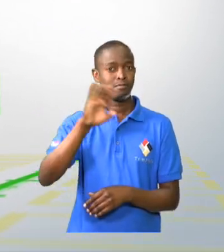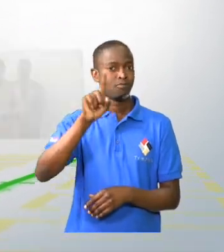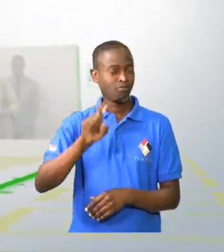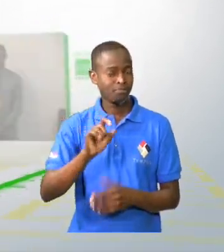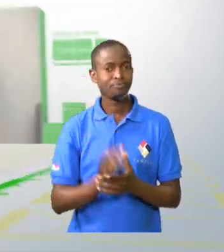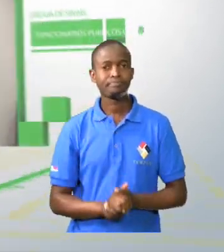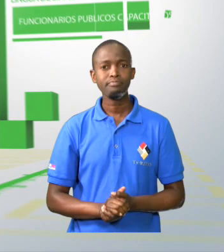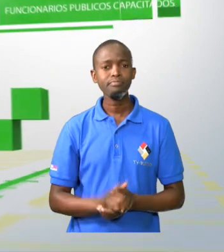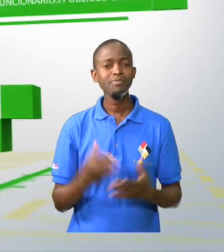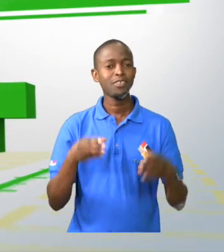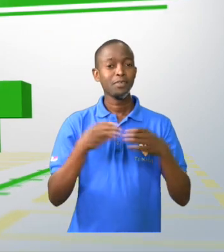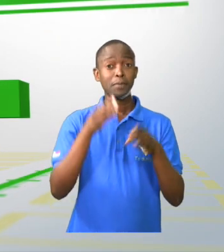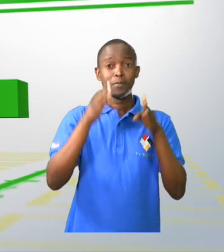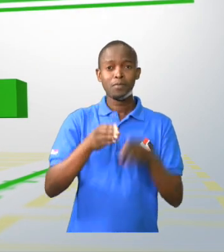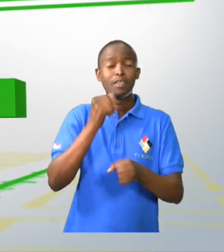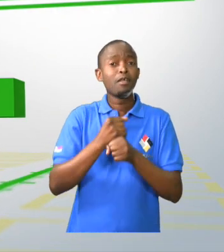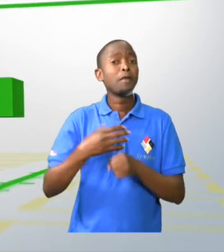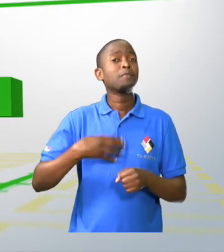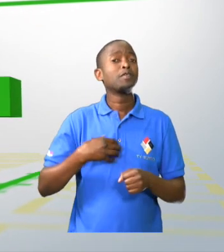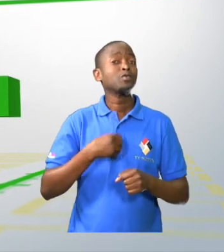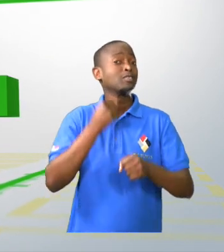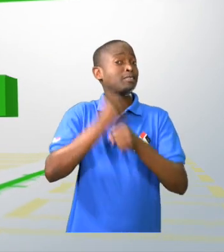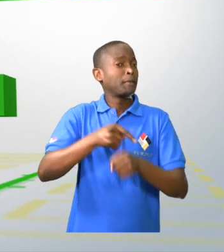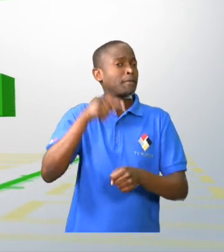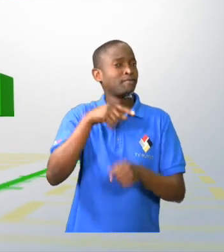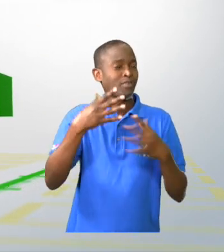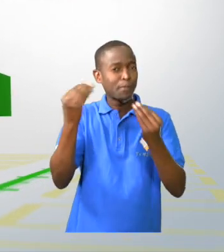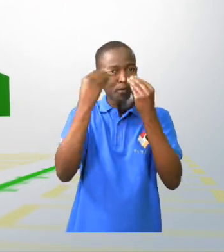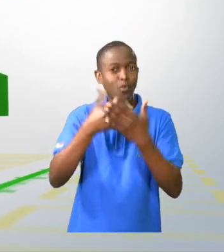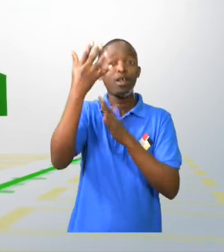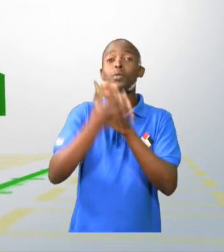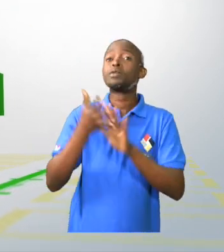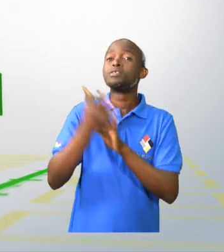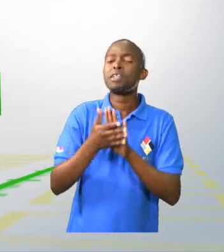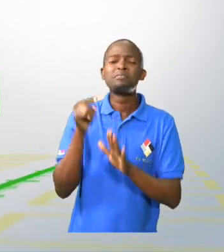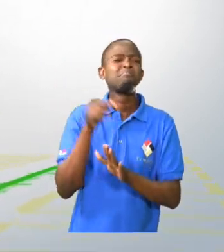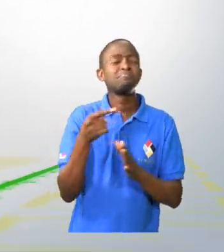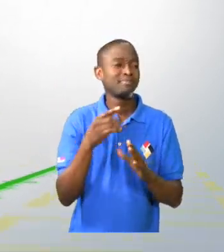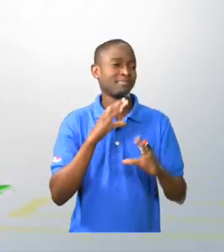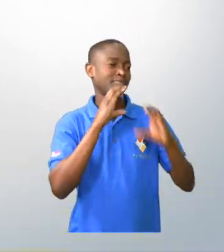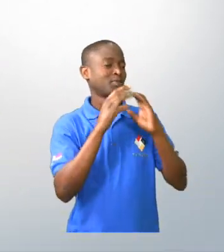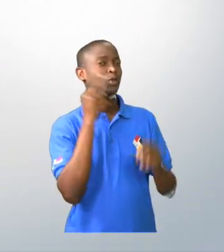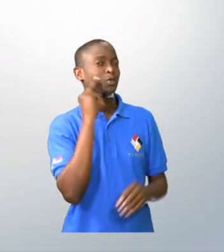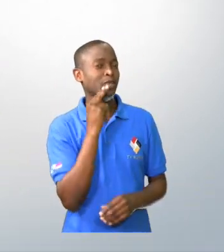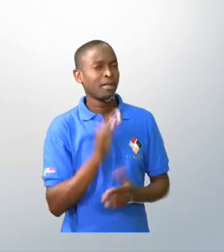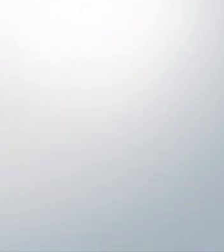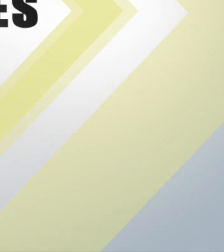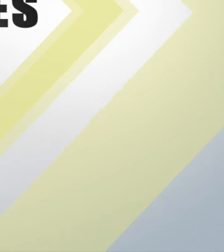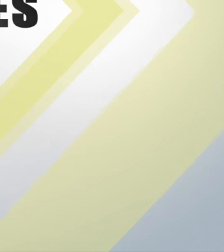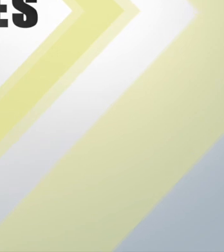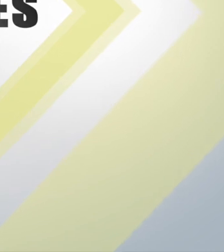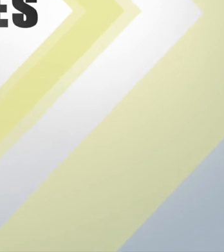na Joana. Funcionários do Ministério do Trabalho capacitados para atenderem surdos.